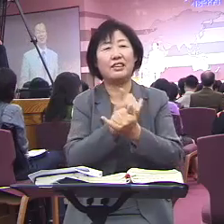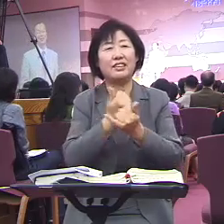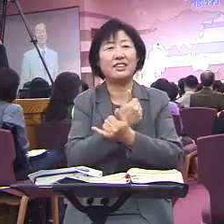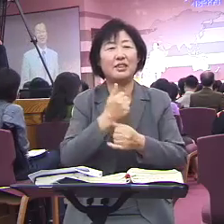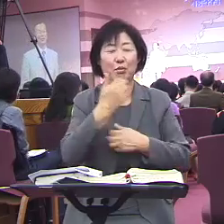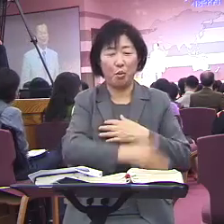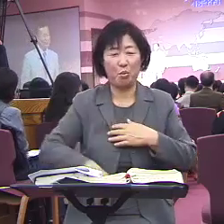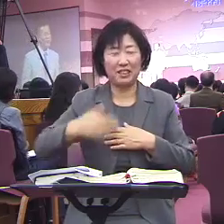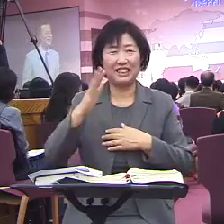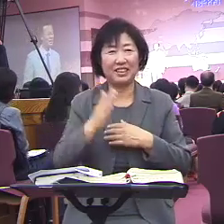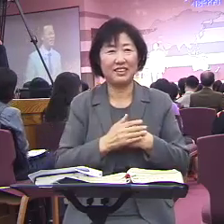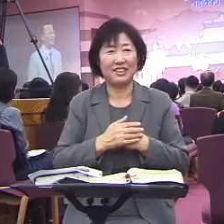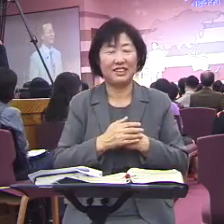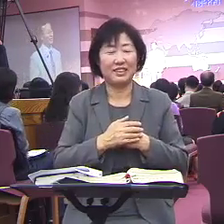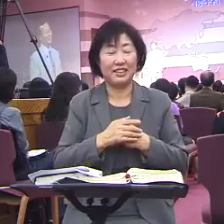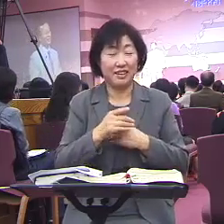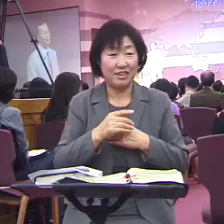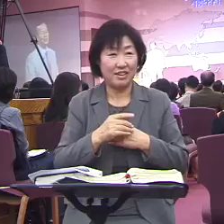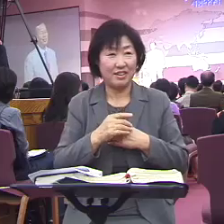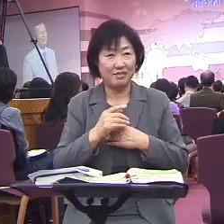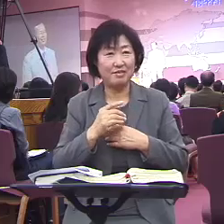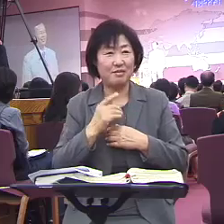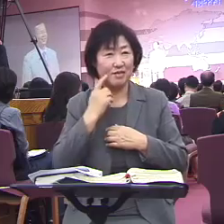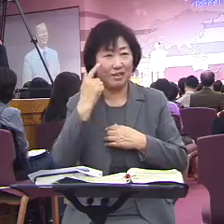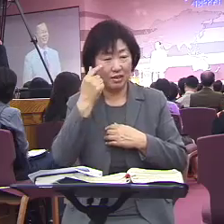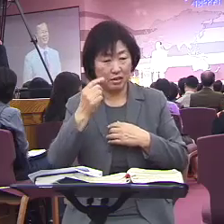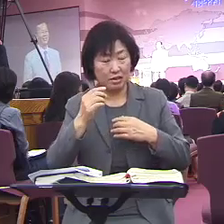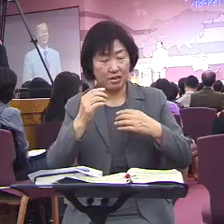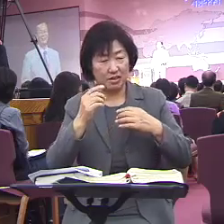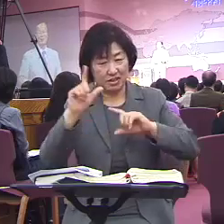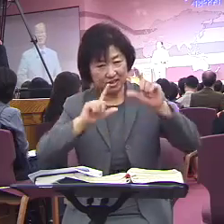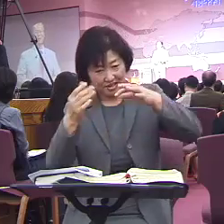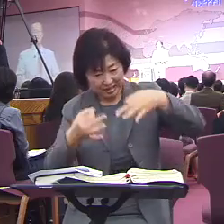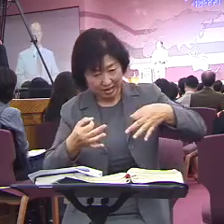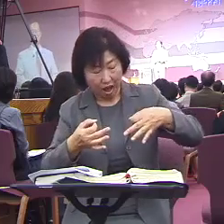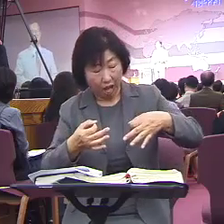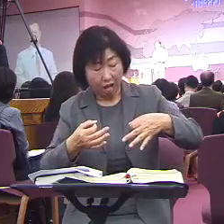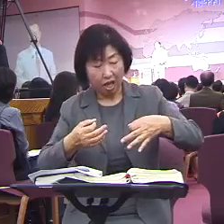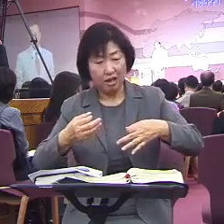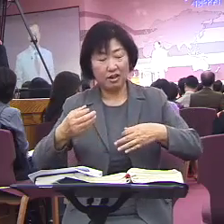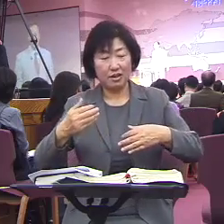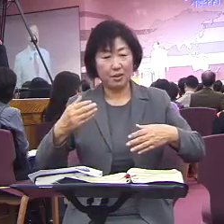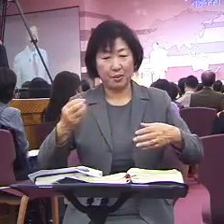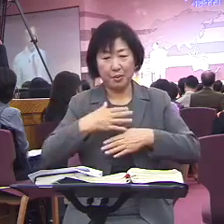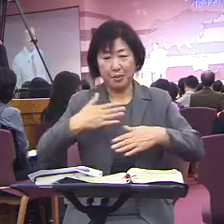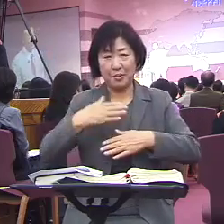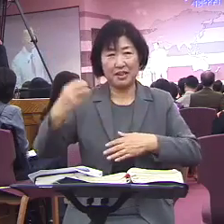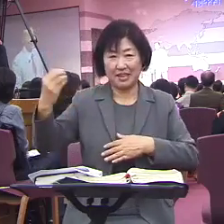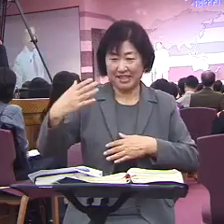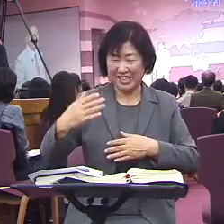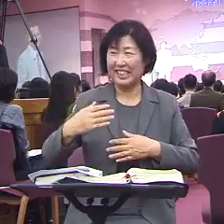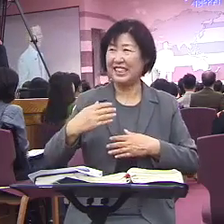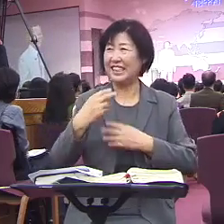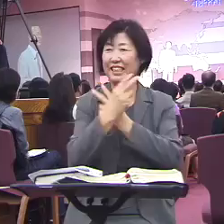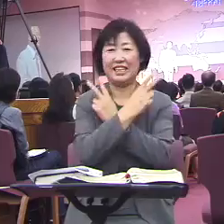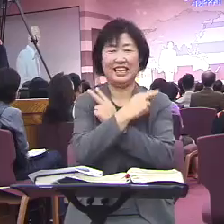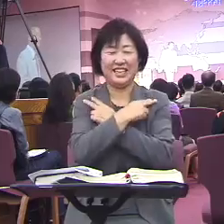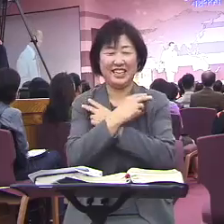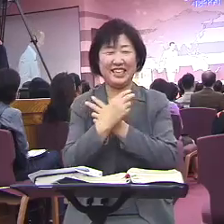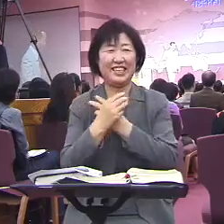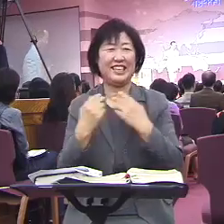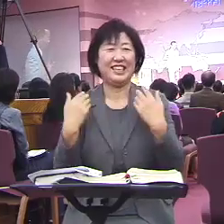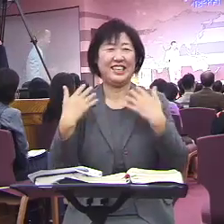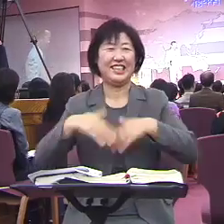않더라고요. 순식간에 변하더라고요. 순식간에. 지금 이렇게 양복을 잘 입고 있어서 컵을 내지만 그